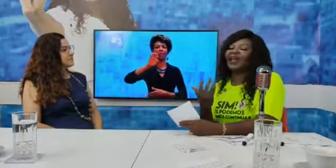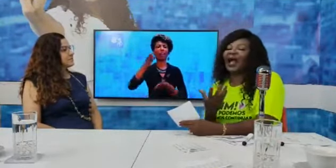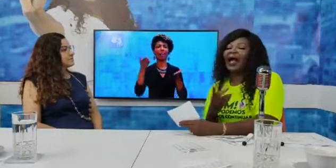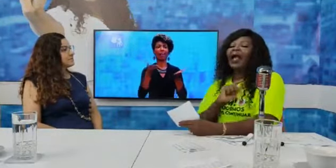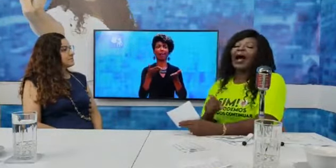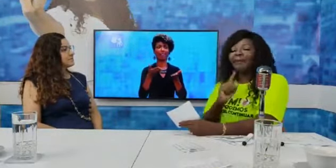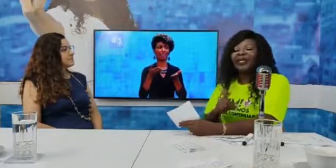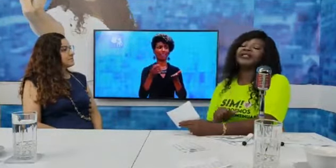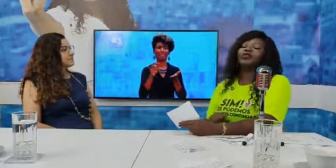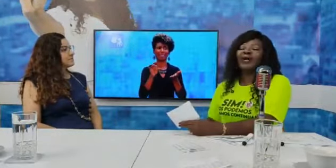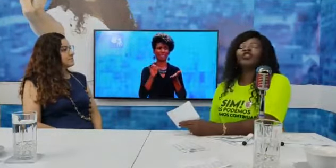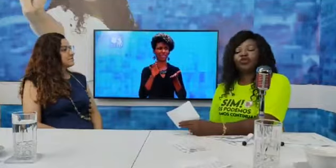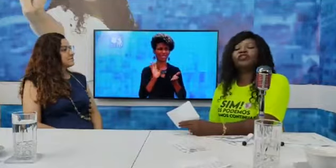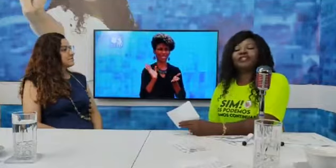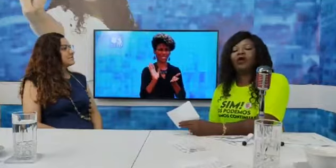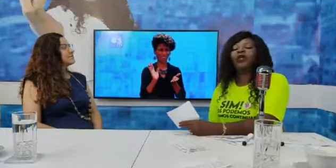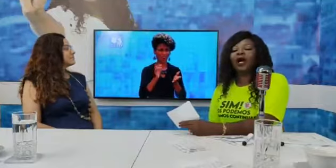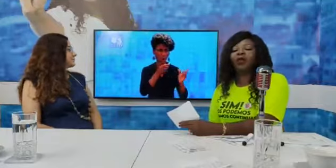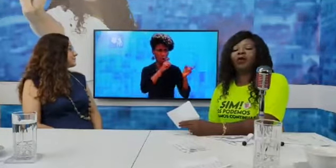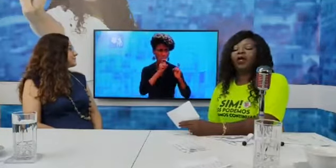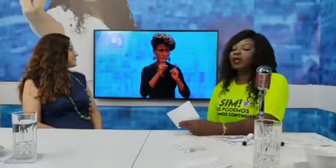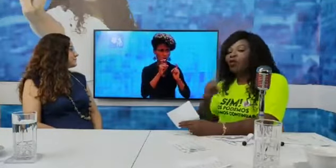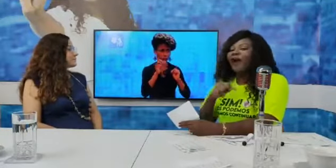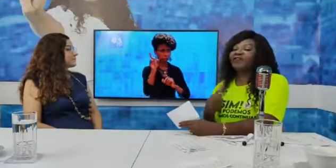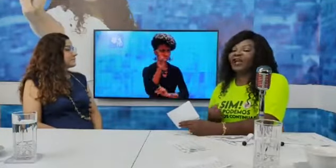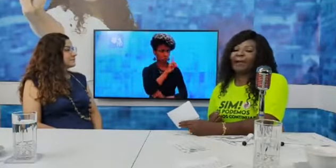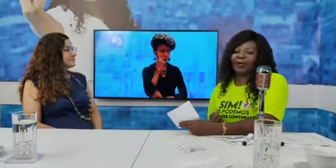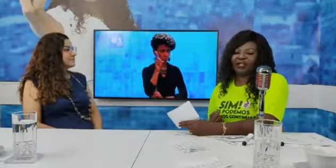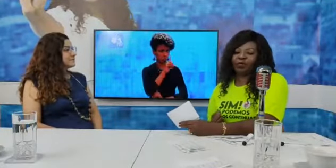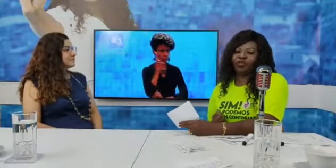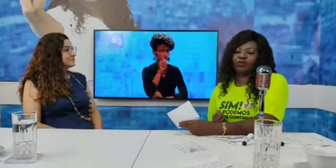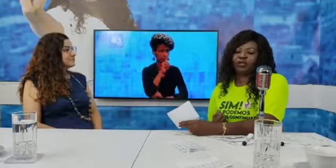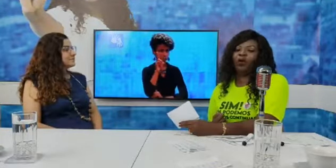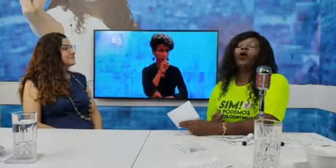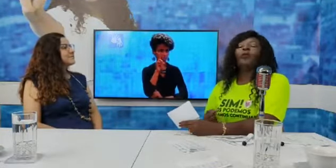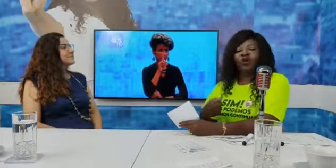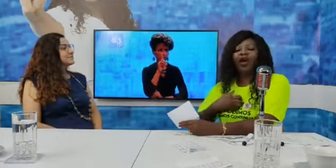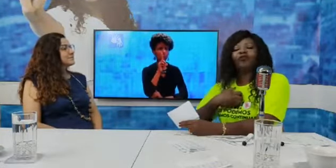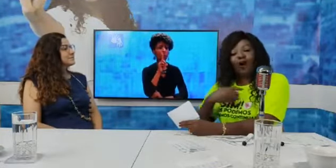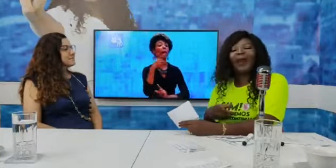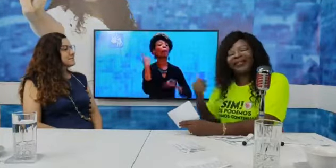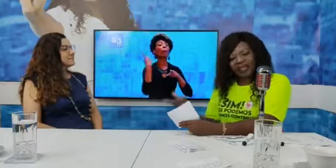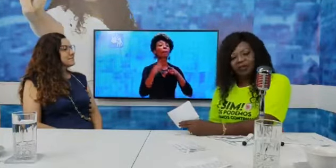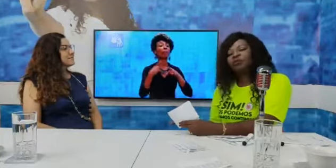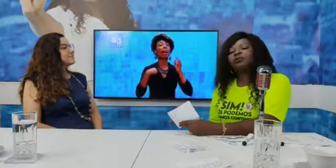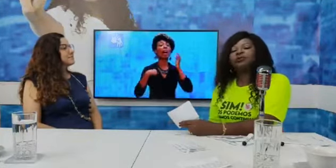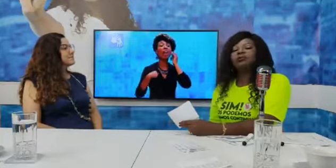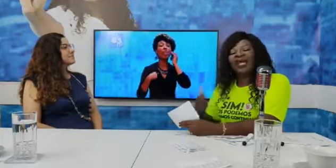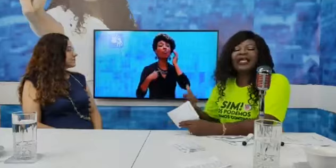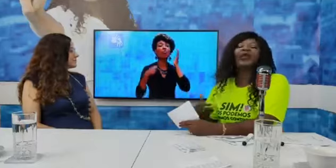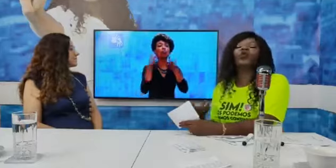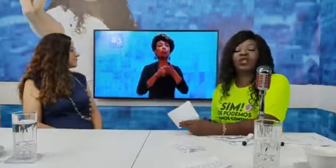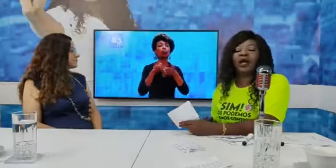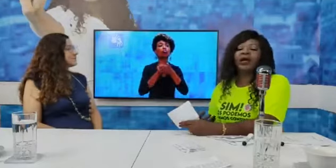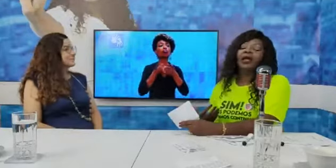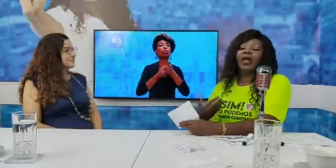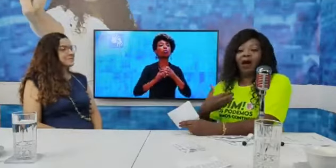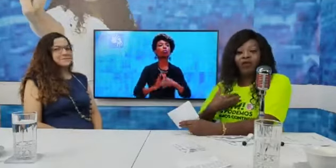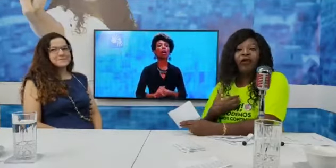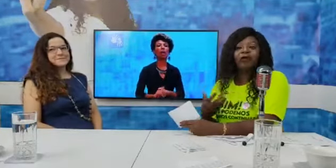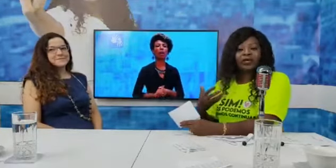vai ficar apenas em uma discussão, não. Não vai ficar apenas em uma discussão. Porque eu vou para dentro dessa